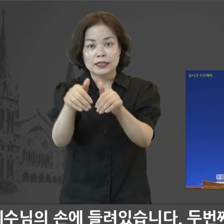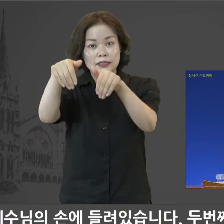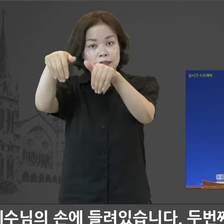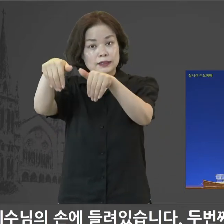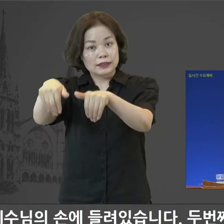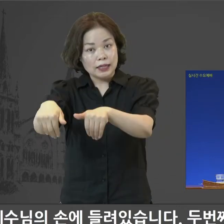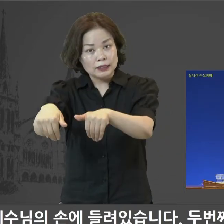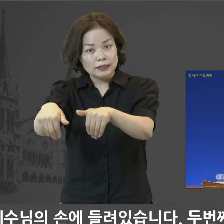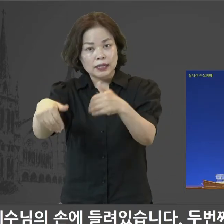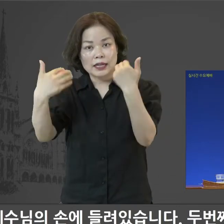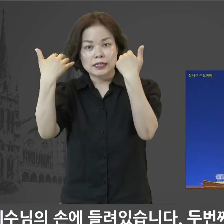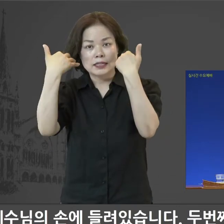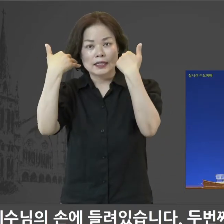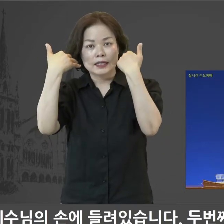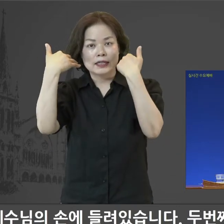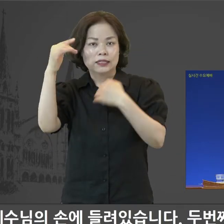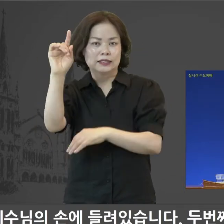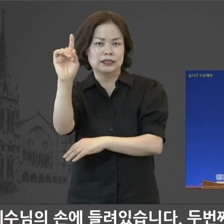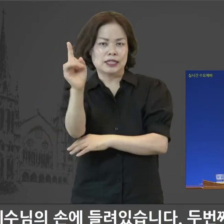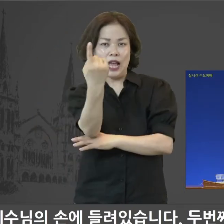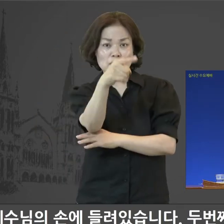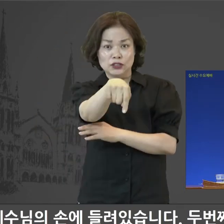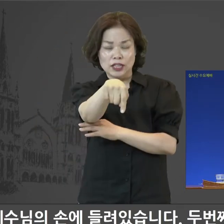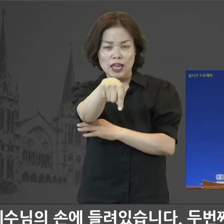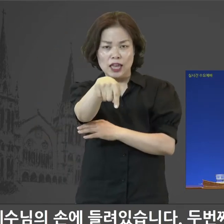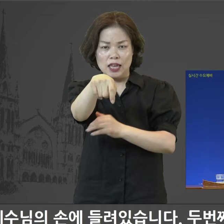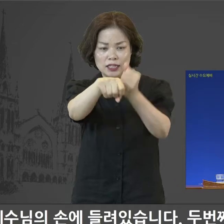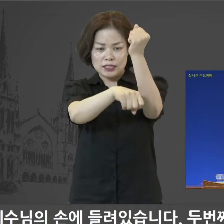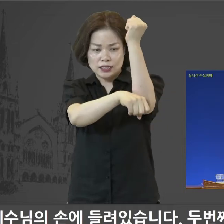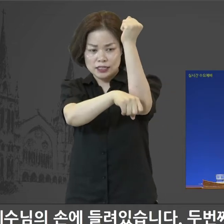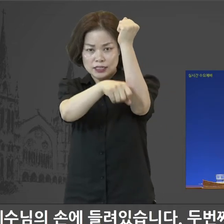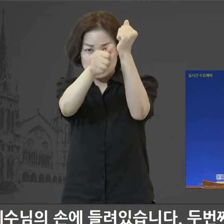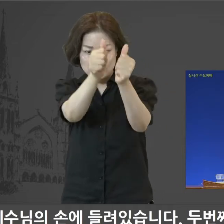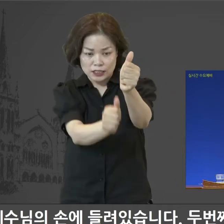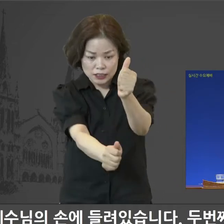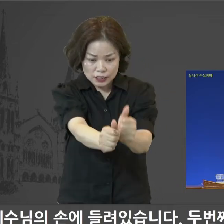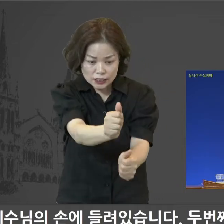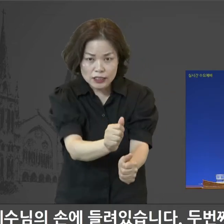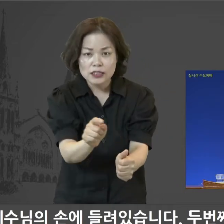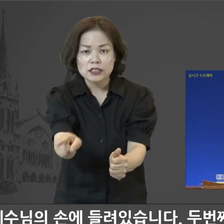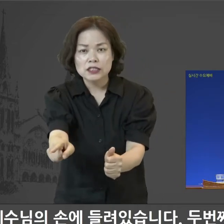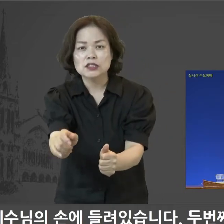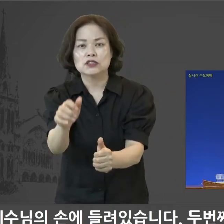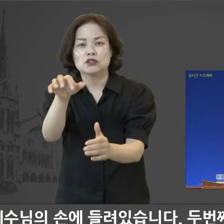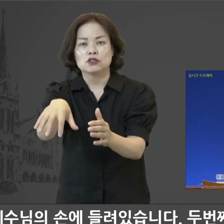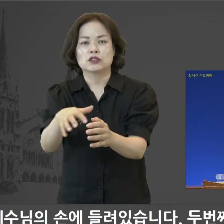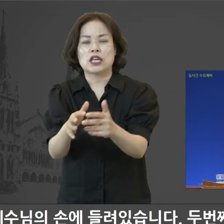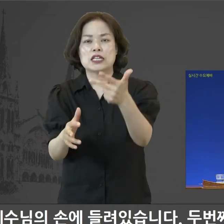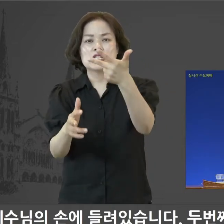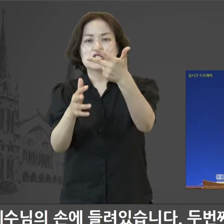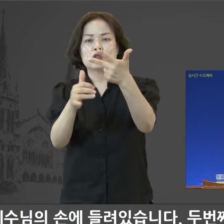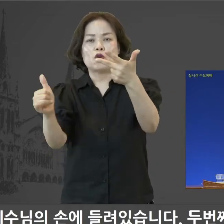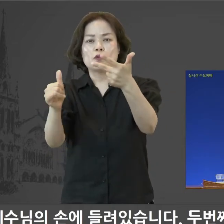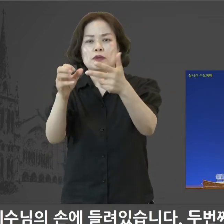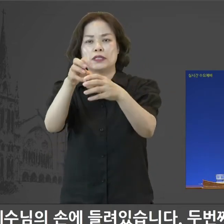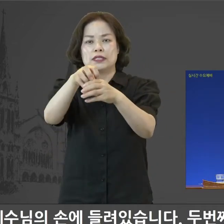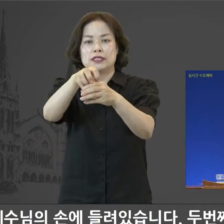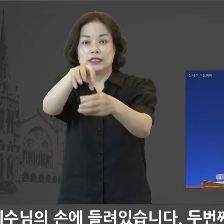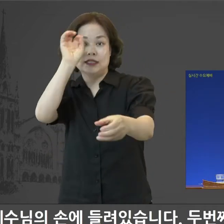사자이자 다윗의 뿌리가 이기었으니 그가 7인을 떼고 두루마리를 펴실 것이다